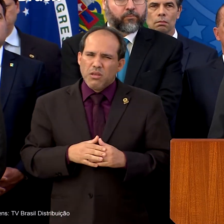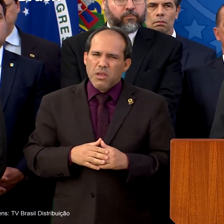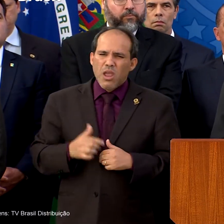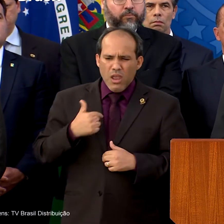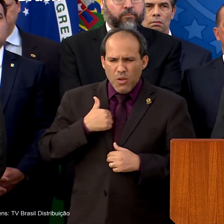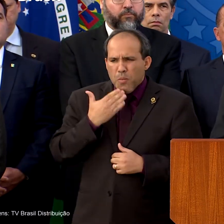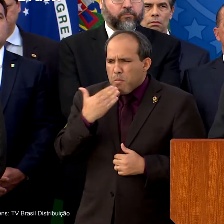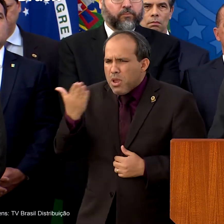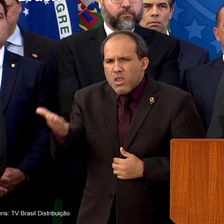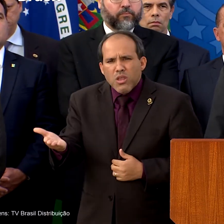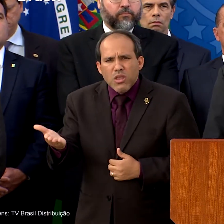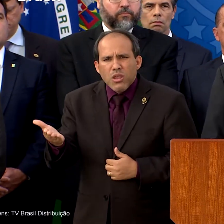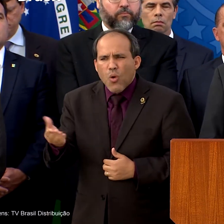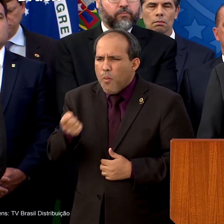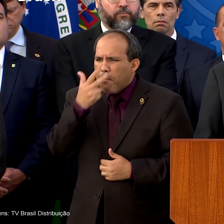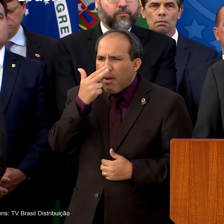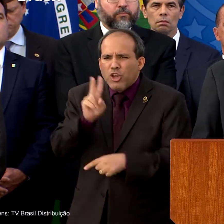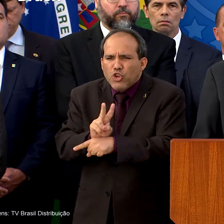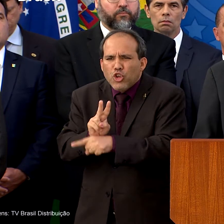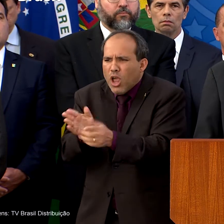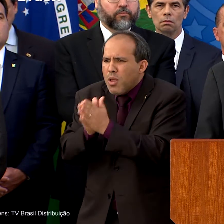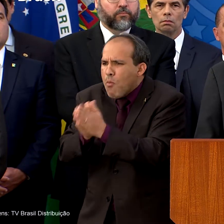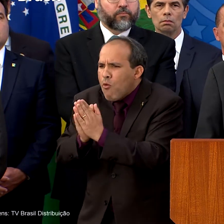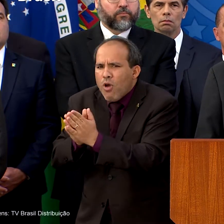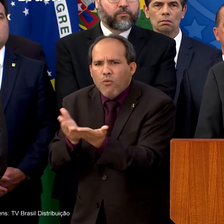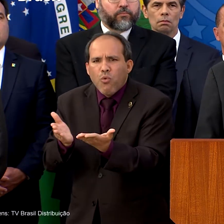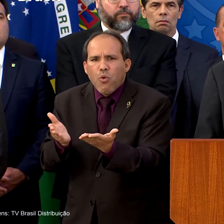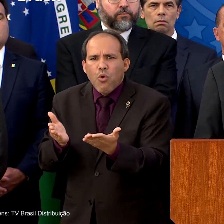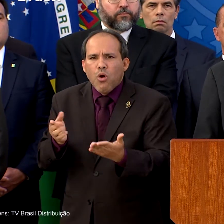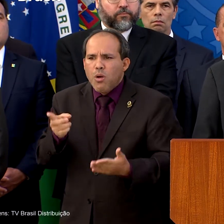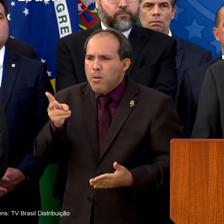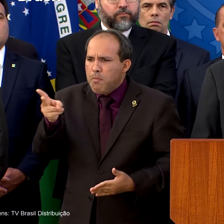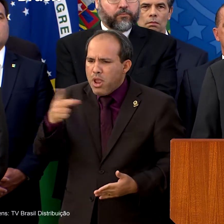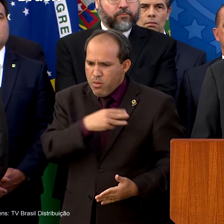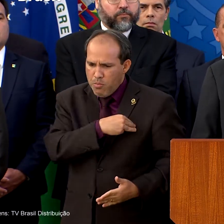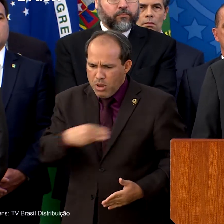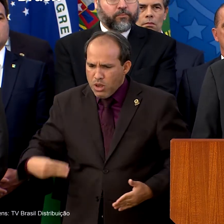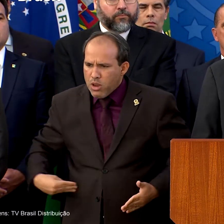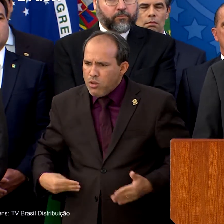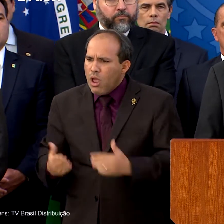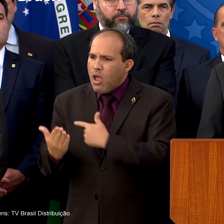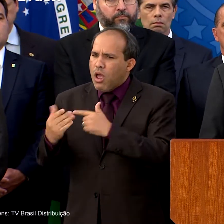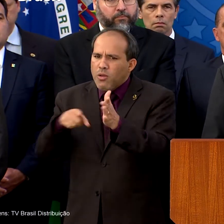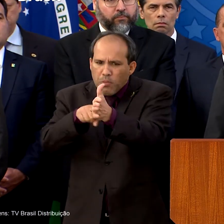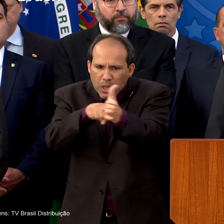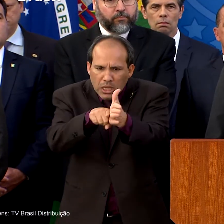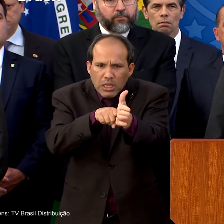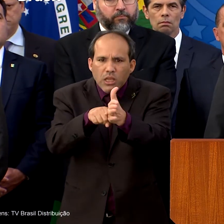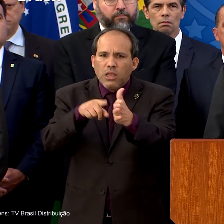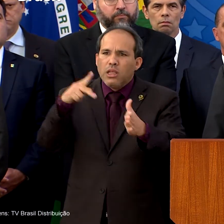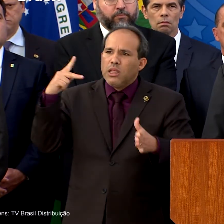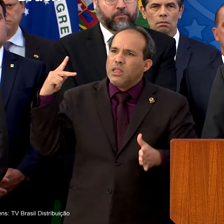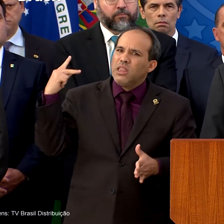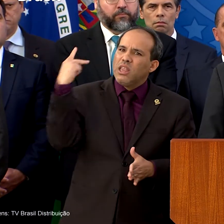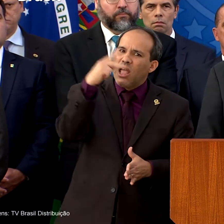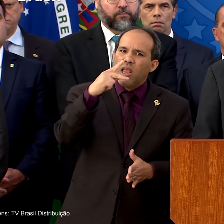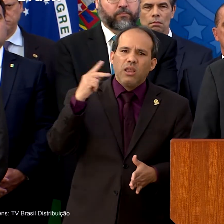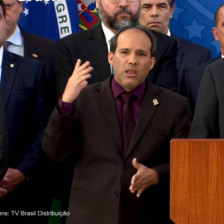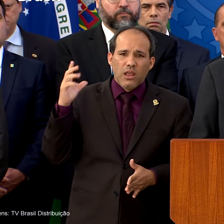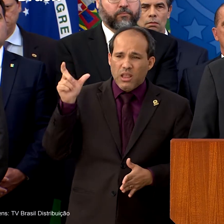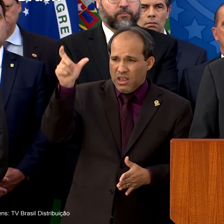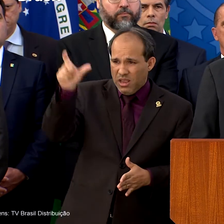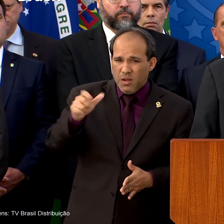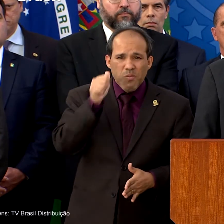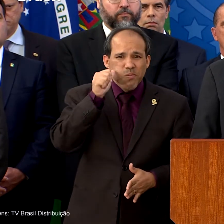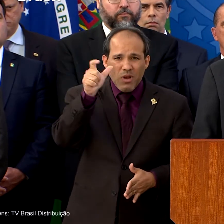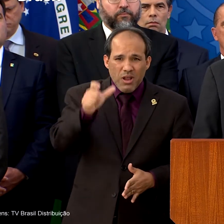pedir a polícia federal quase que implora via minutos para que fosse apurado o caso marielle no